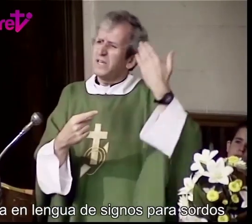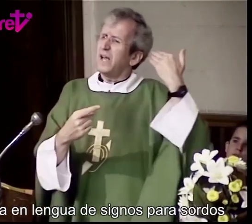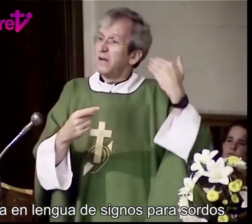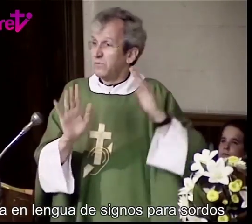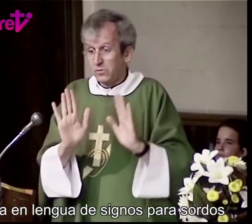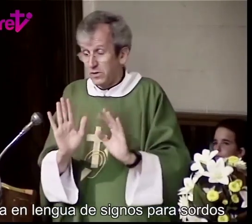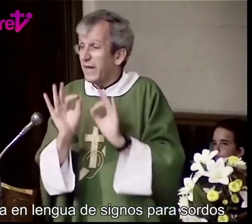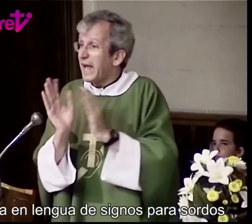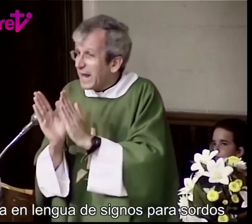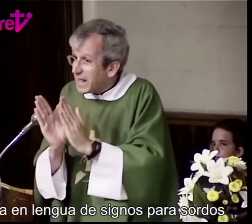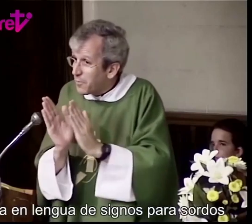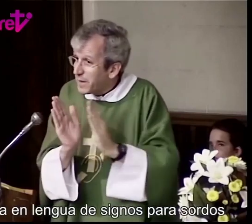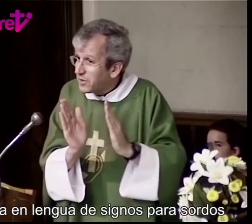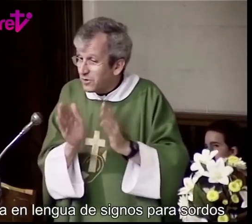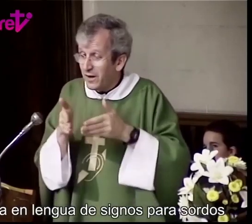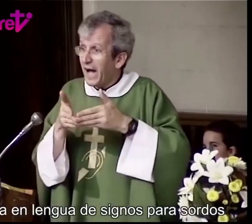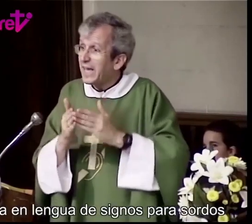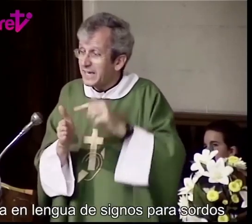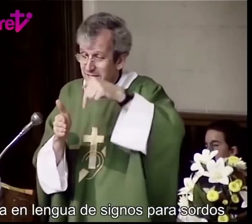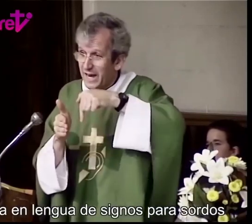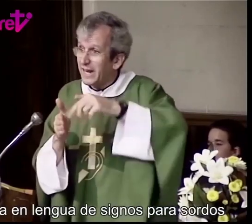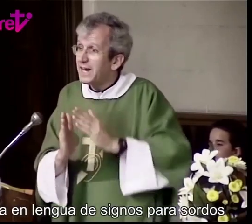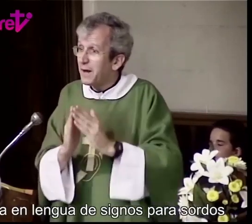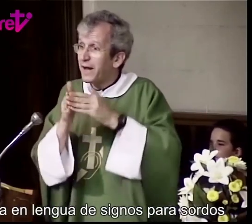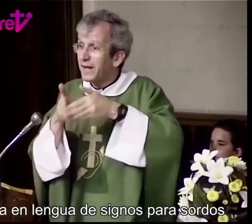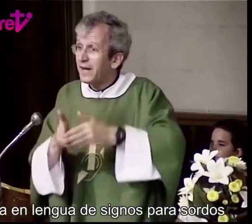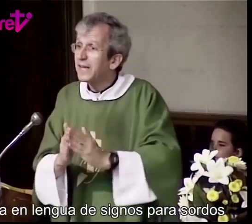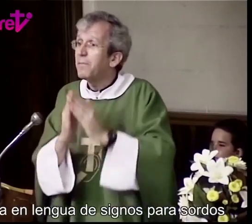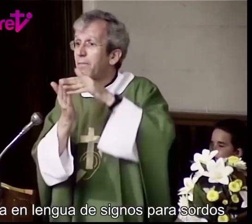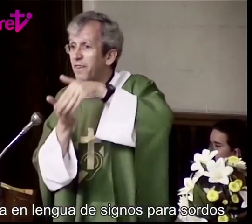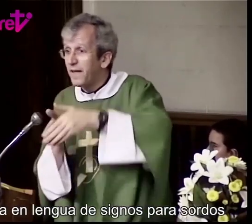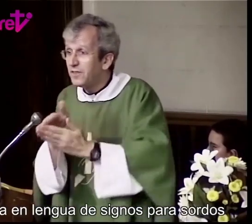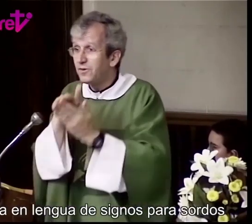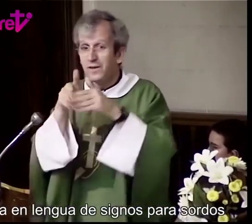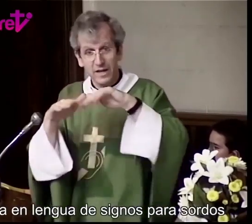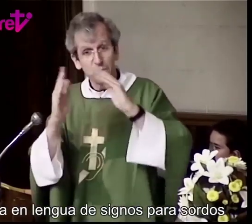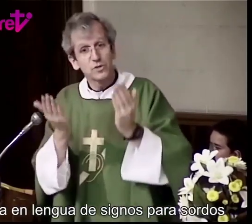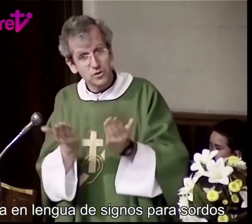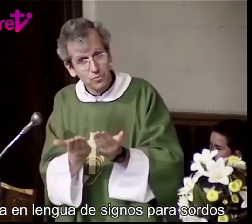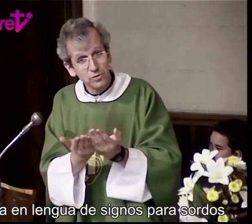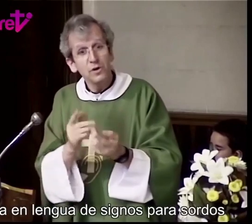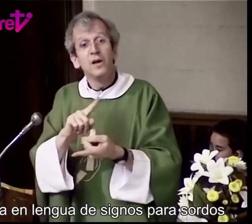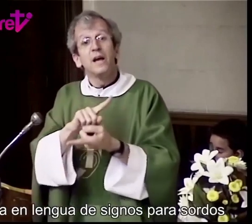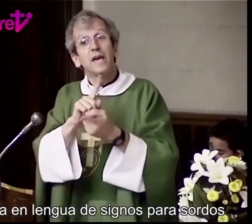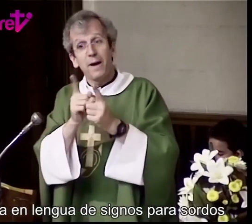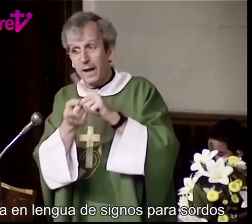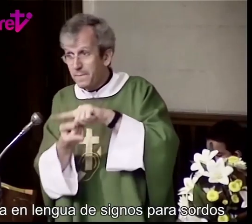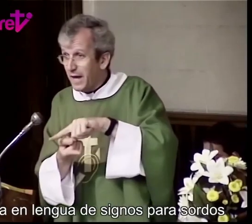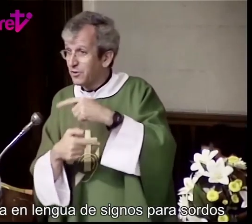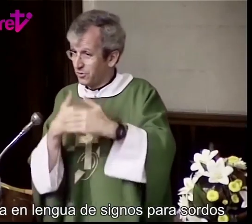tal, ¿no? En cada momento hay que estar en la barca que va avanzando en nuestro mundo, que va cambiando de